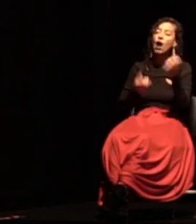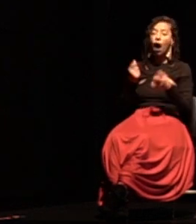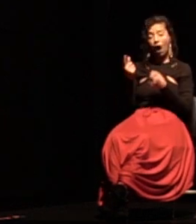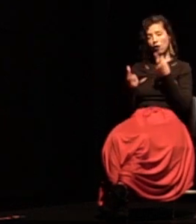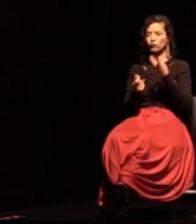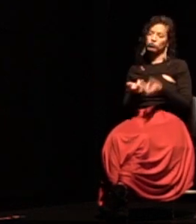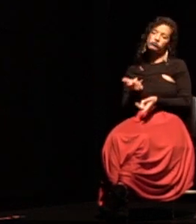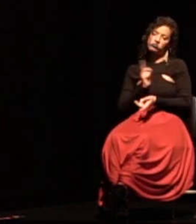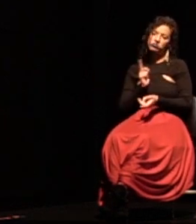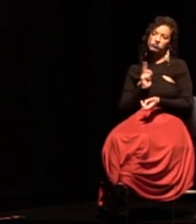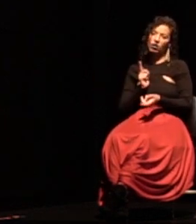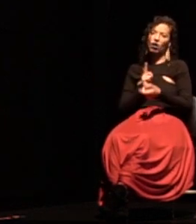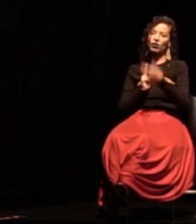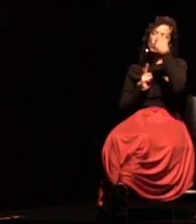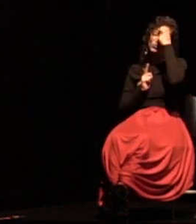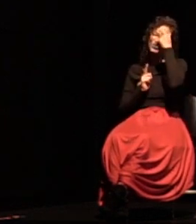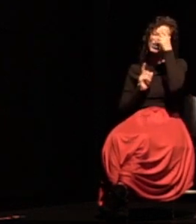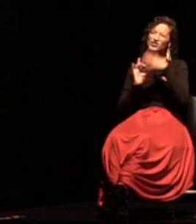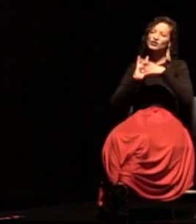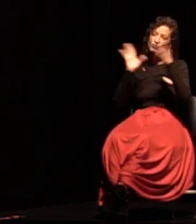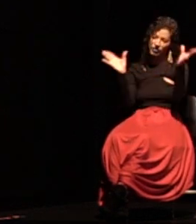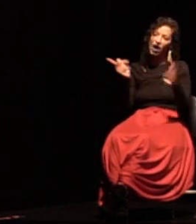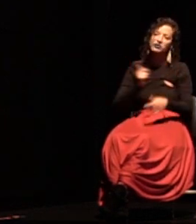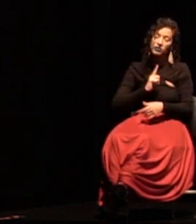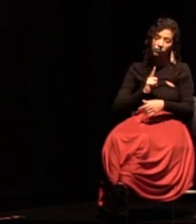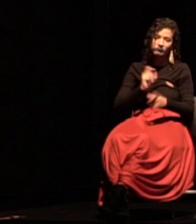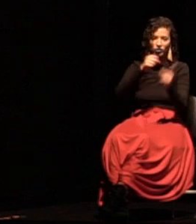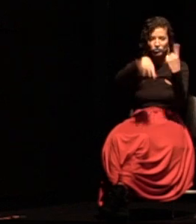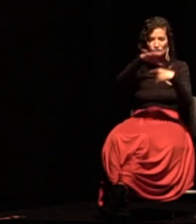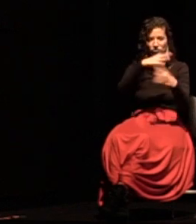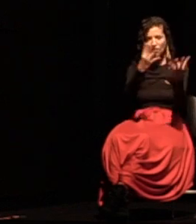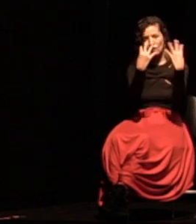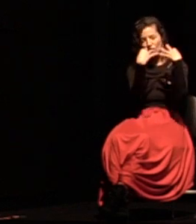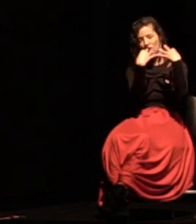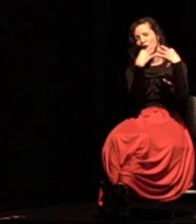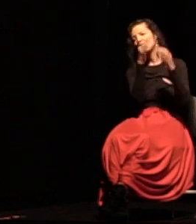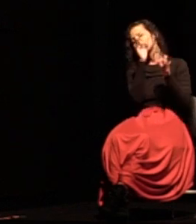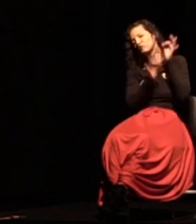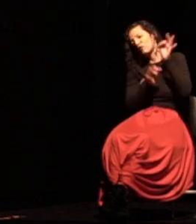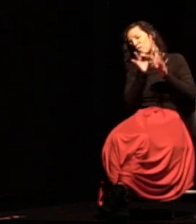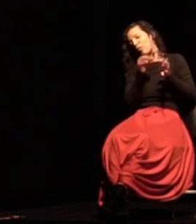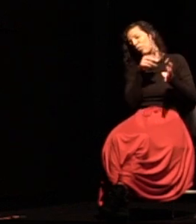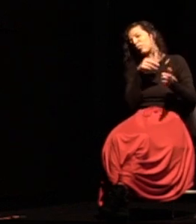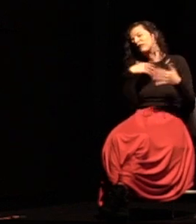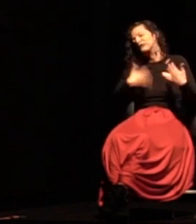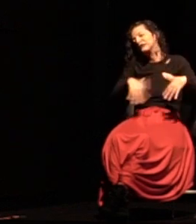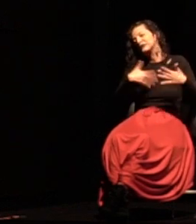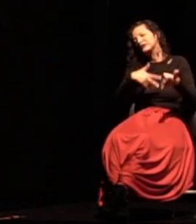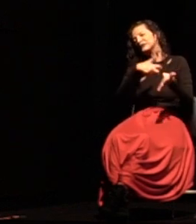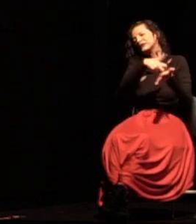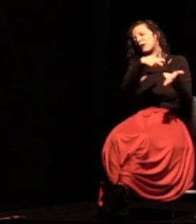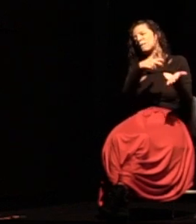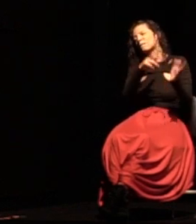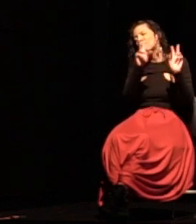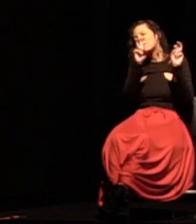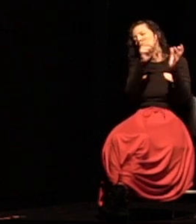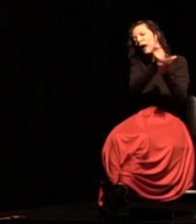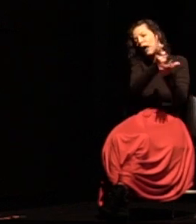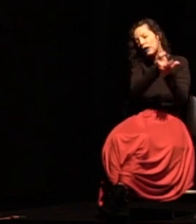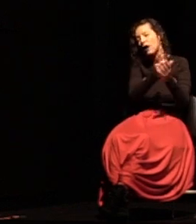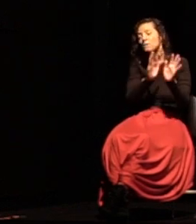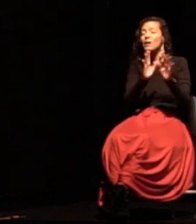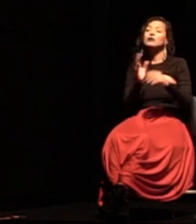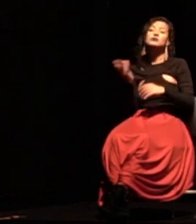liberdade, que às vezes custam um certo preço no social, e que este inconsciente se apresenta nos